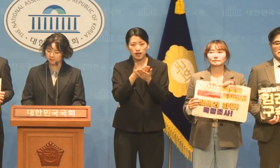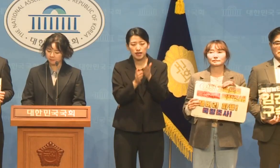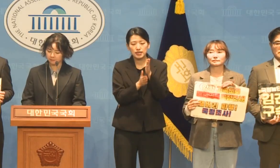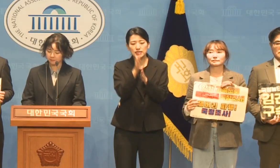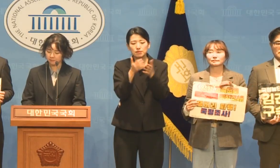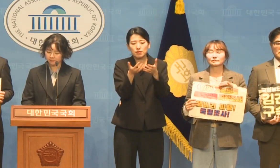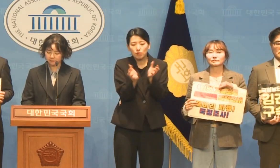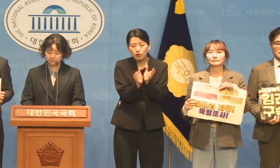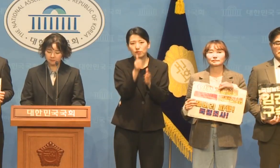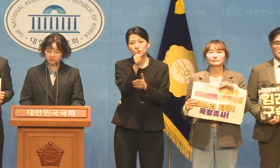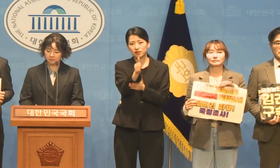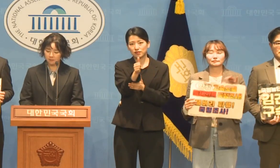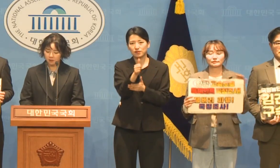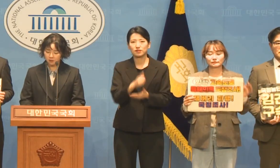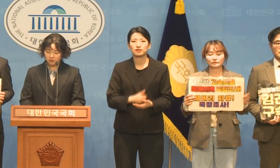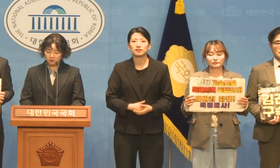오셨습니다.